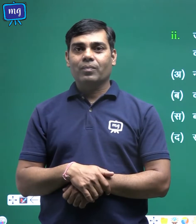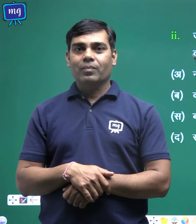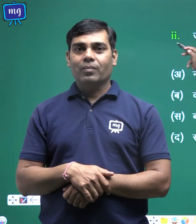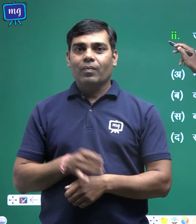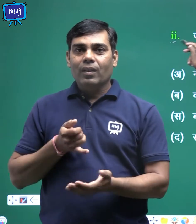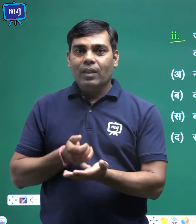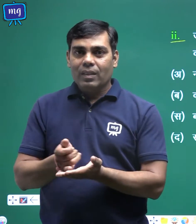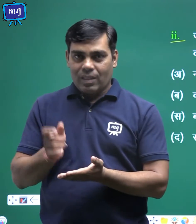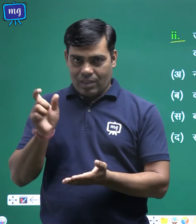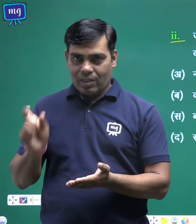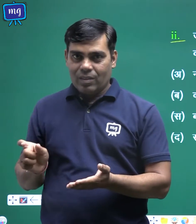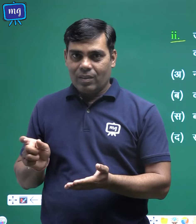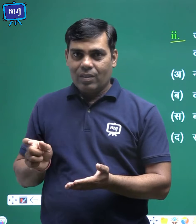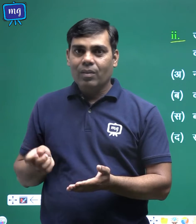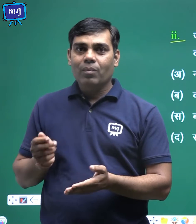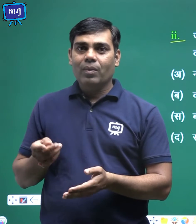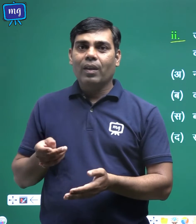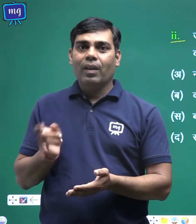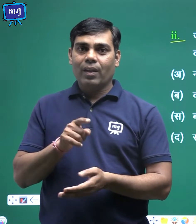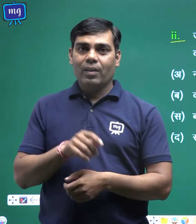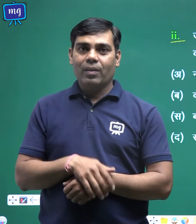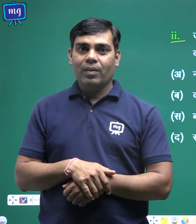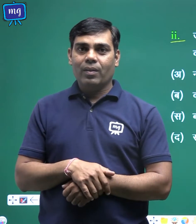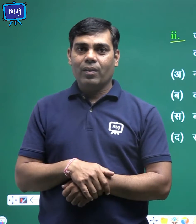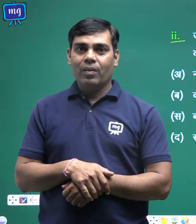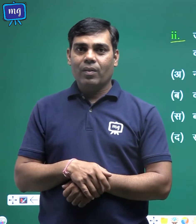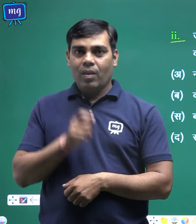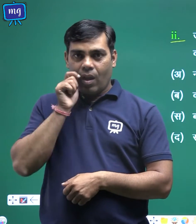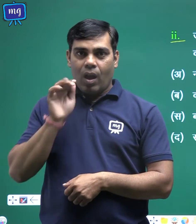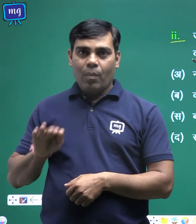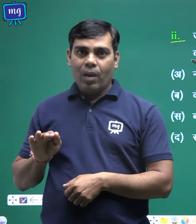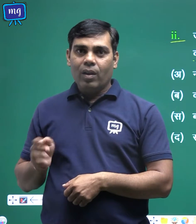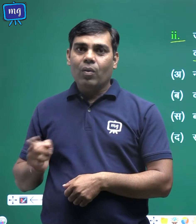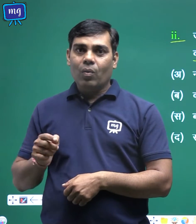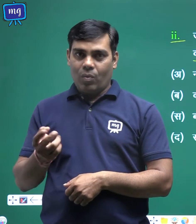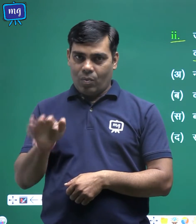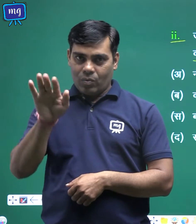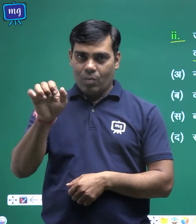जमींदार ने बालक को बुलाकर कहा।